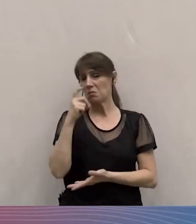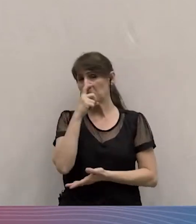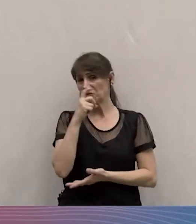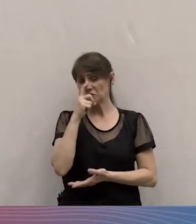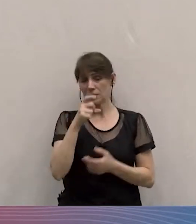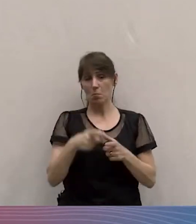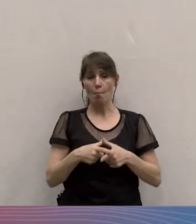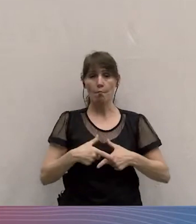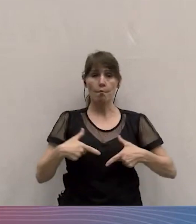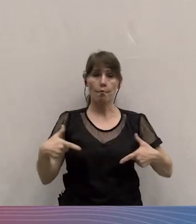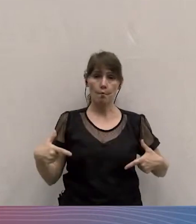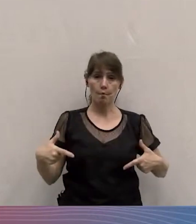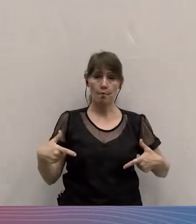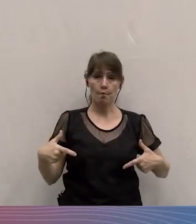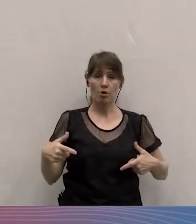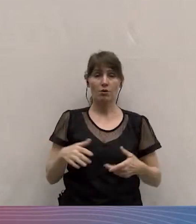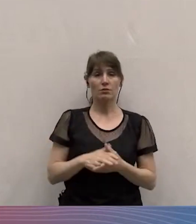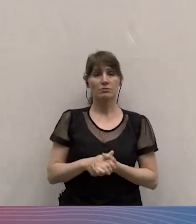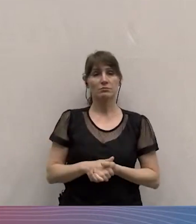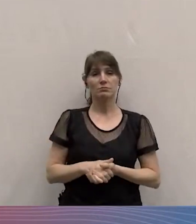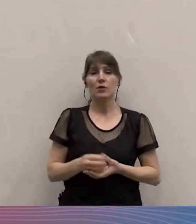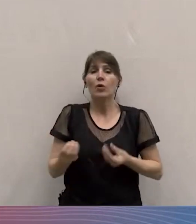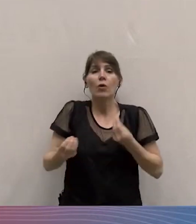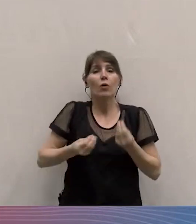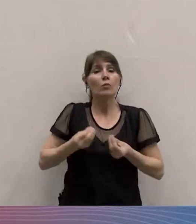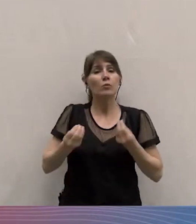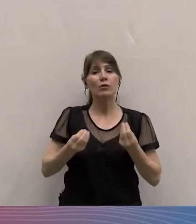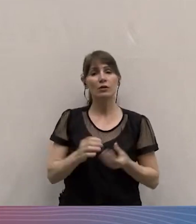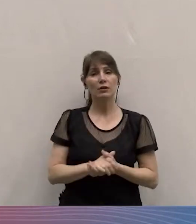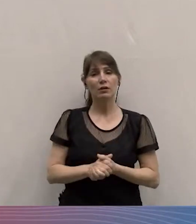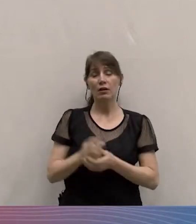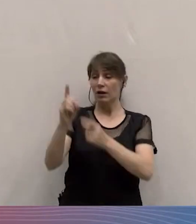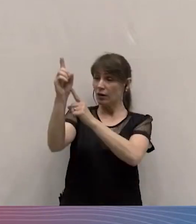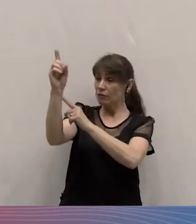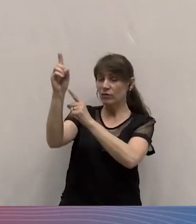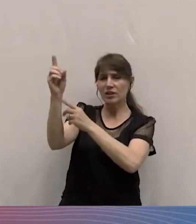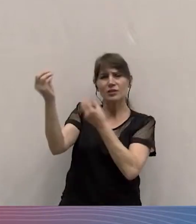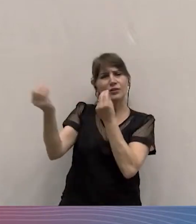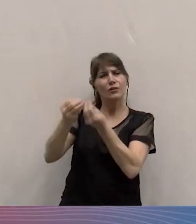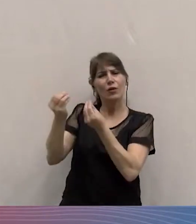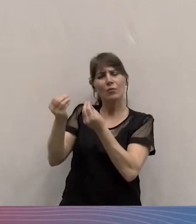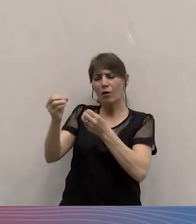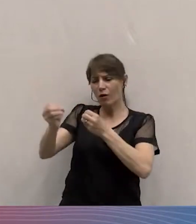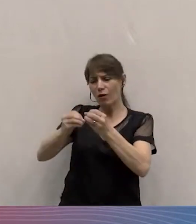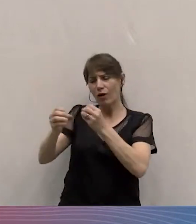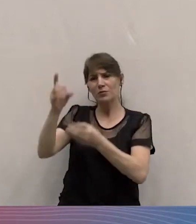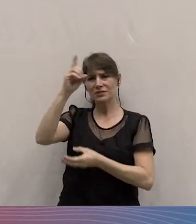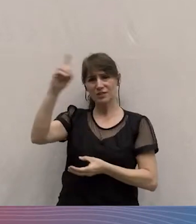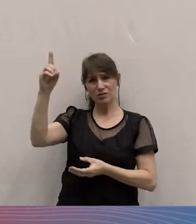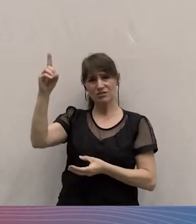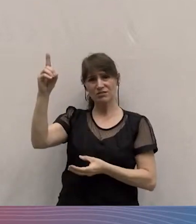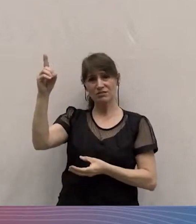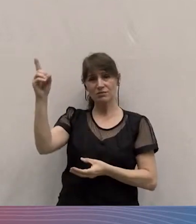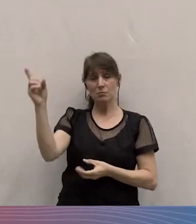vazio. Com relação à vontade de Deus, com relação à obra de Deus, é um zero.